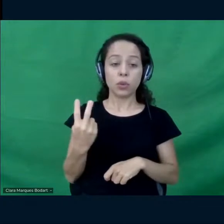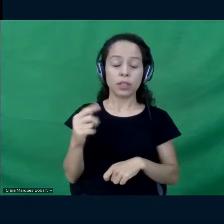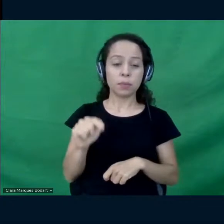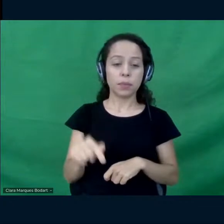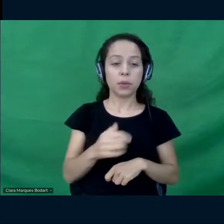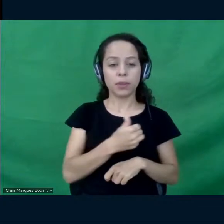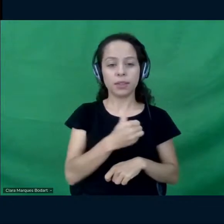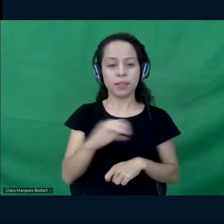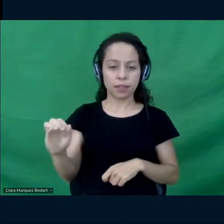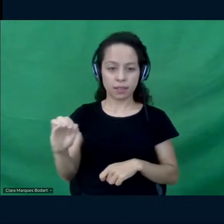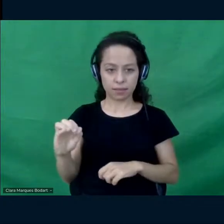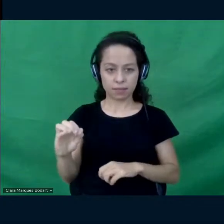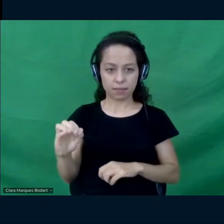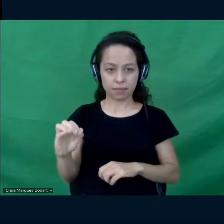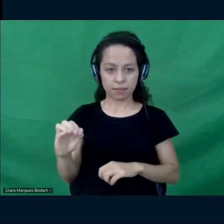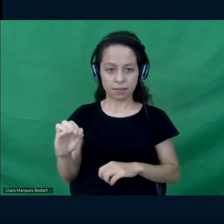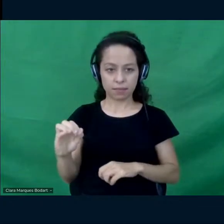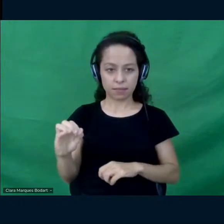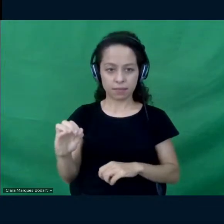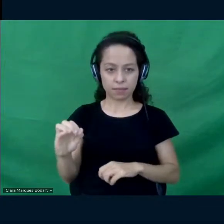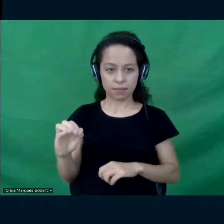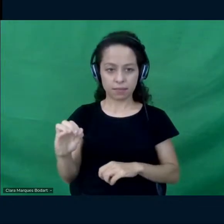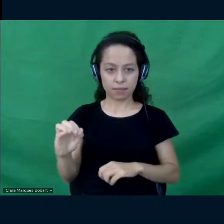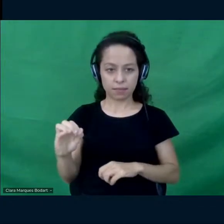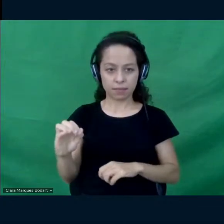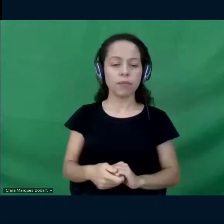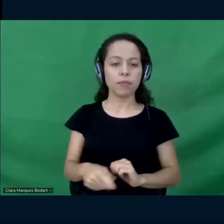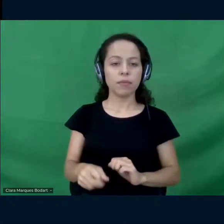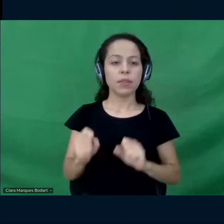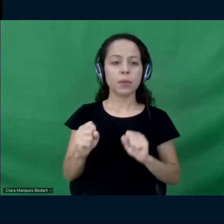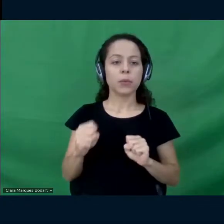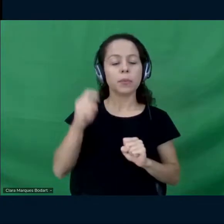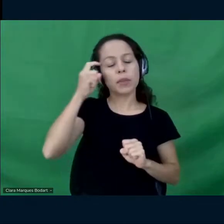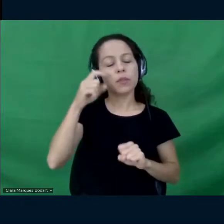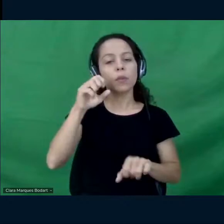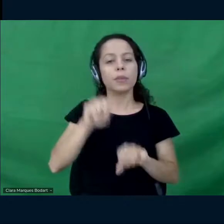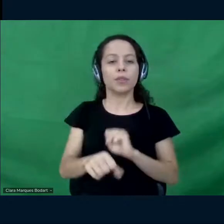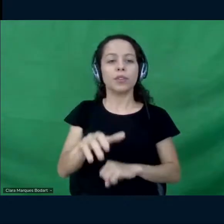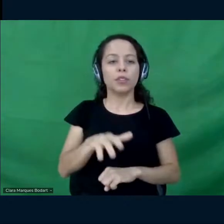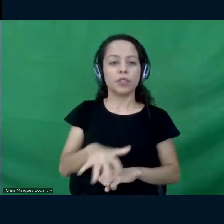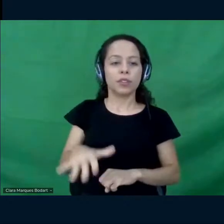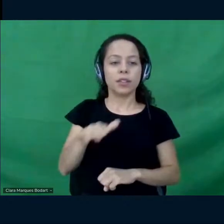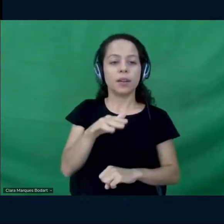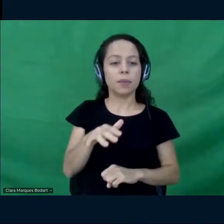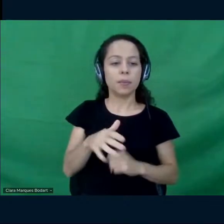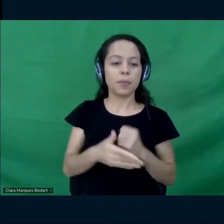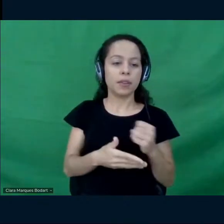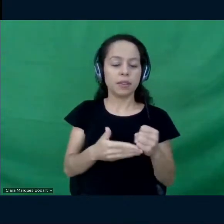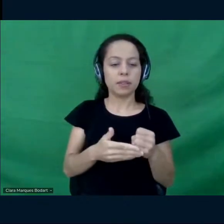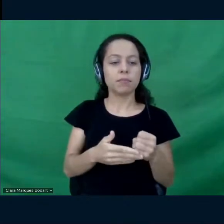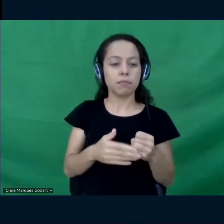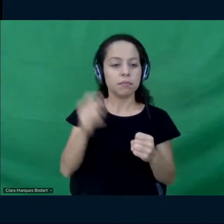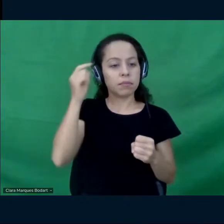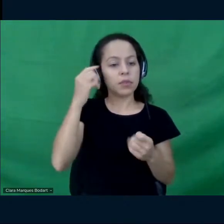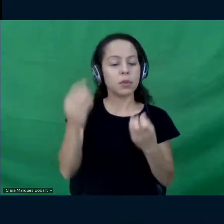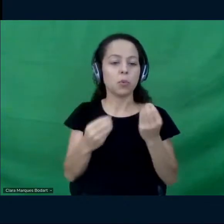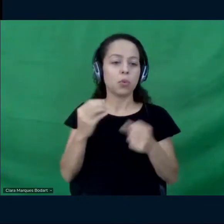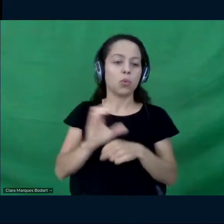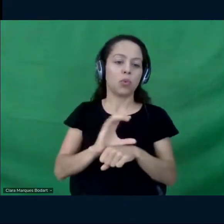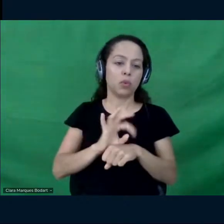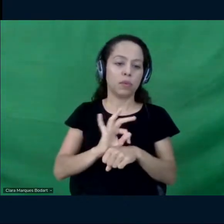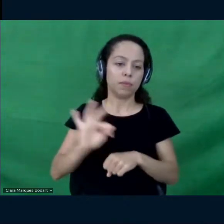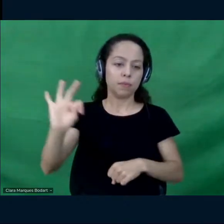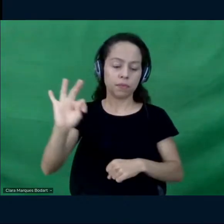1.800, validando 300 horas da formação geral básica, se ela tiver afinidade com o curso técnico.